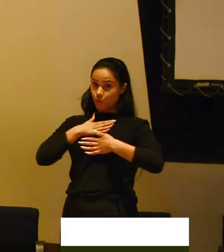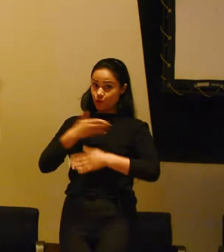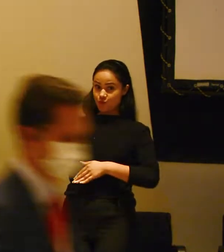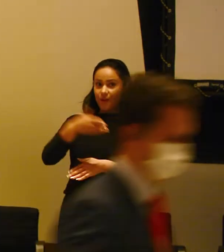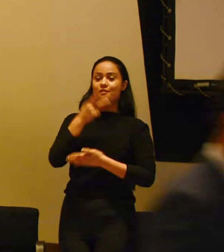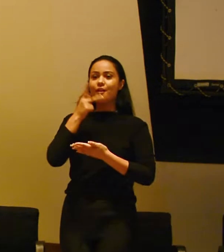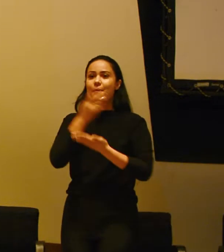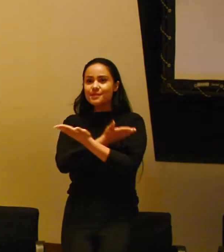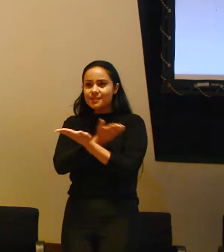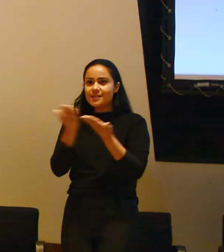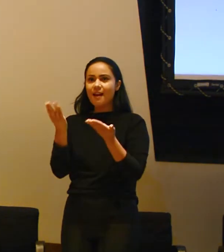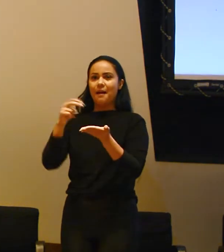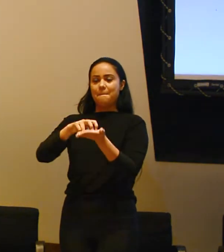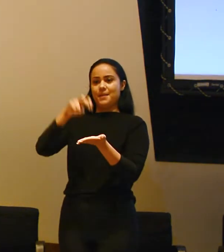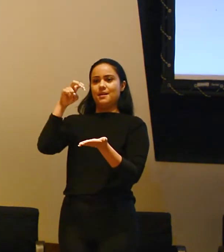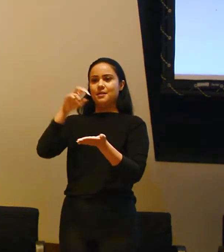para vocês nessa manhã.